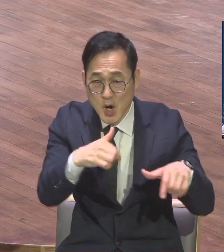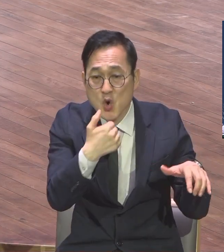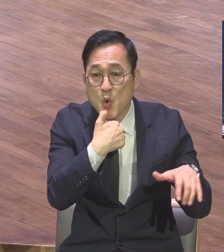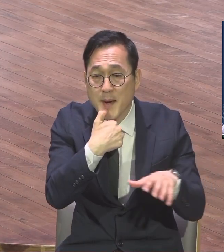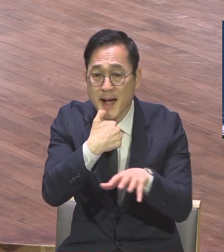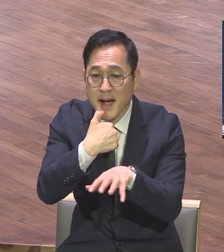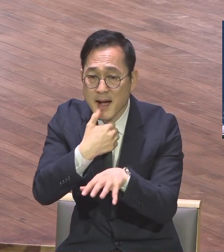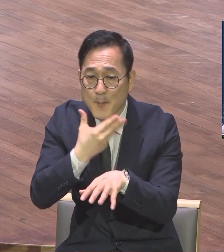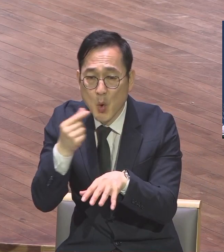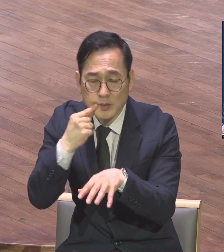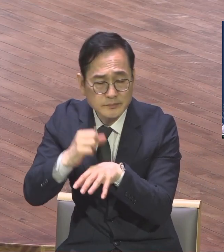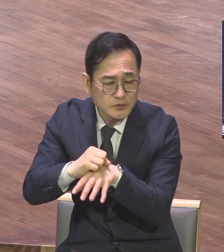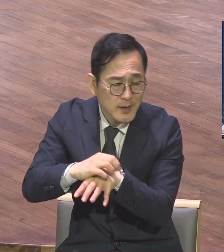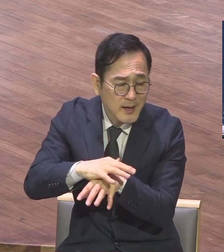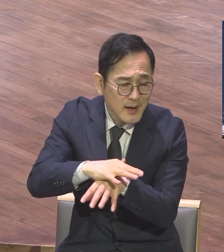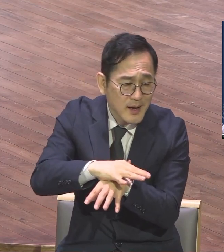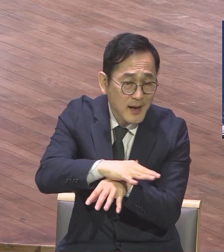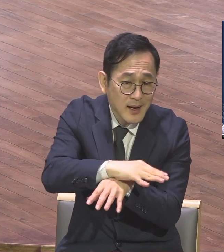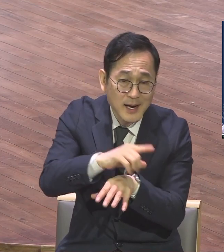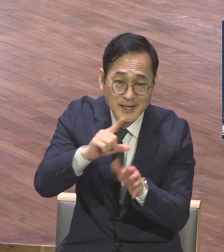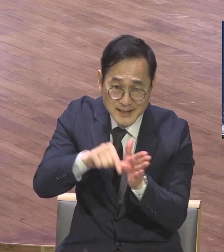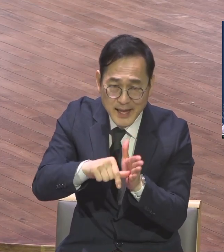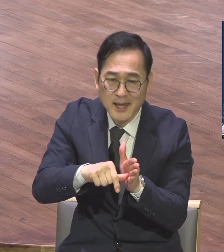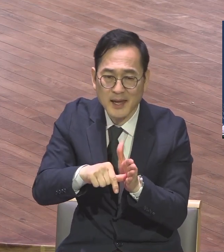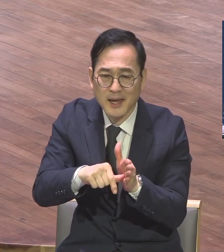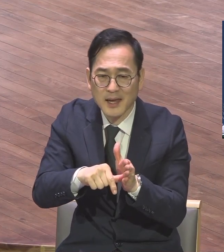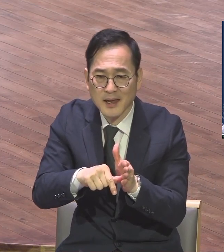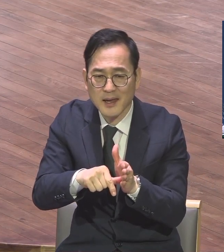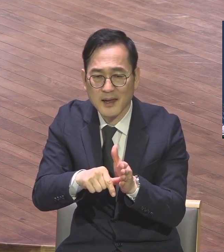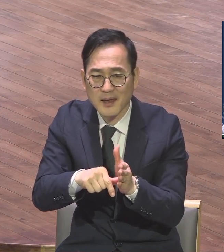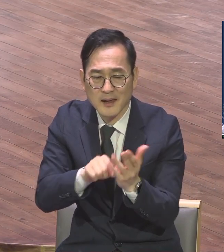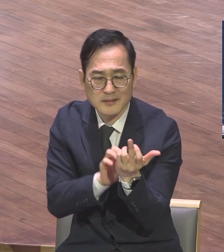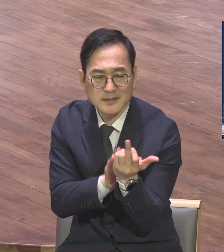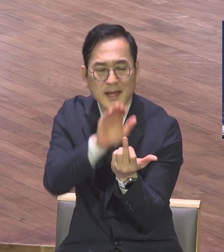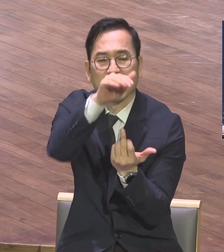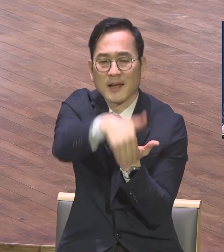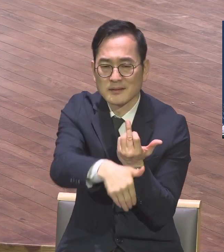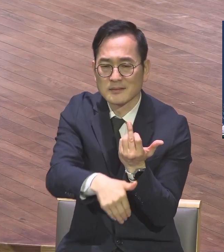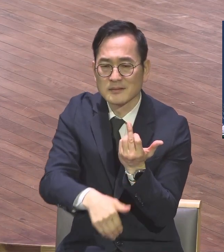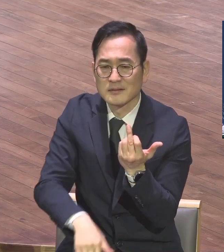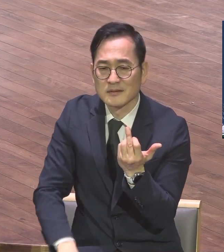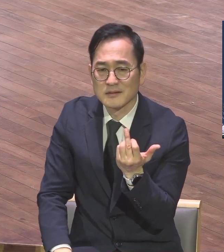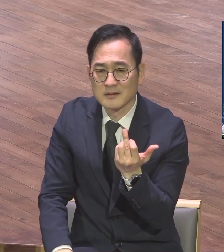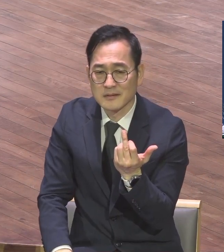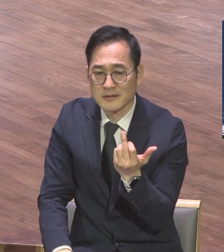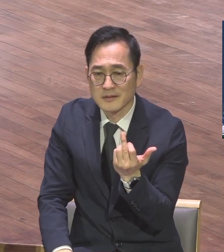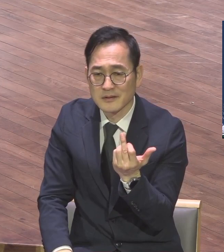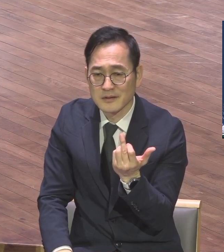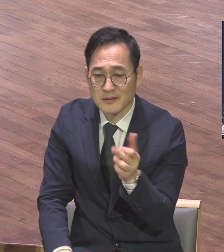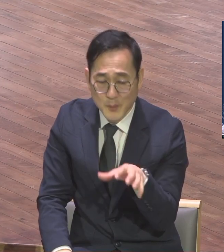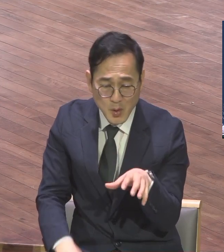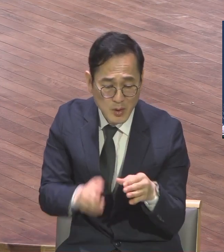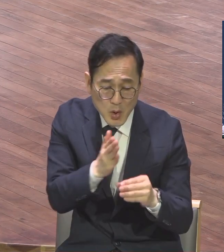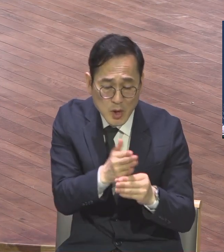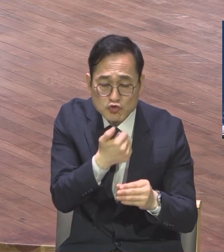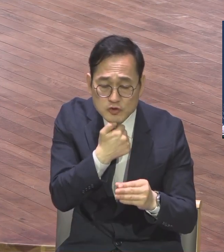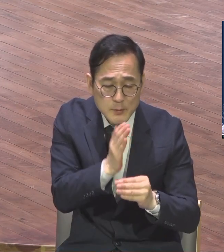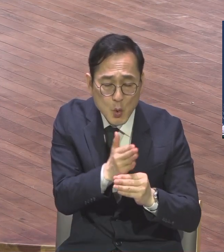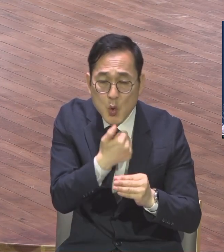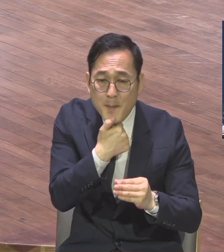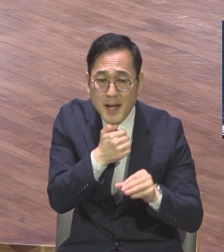확산해 나아가는 길에 반드시 넘어야 할 산이 있는데 그것이 뭐냐? 그것이 로마였습니다. 그런